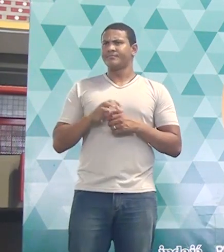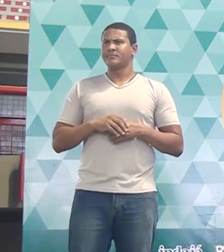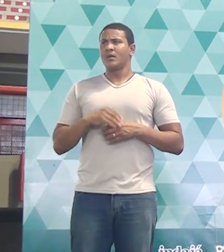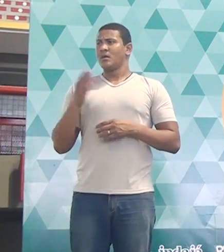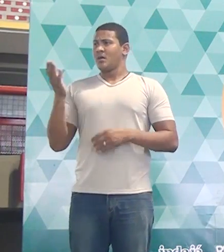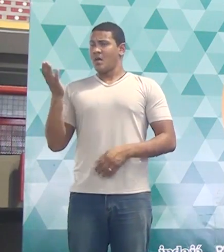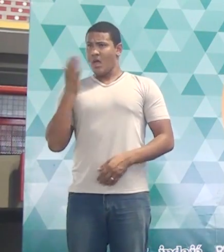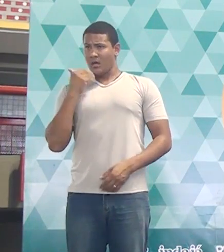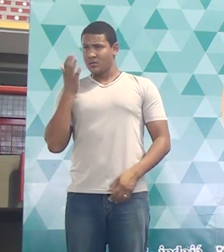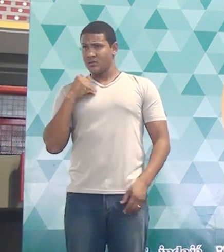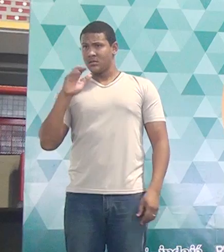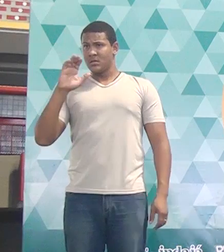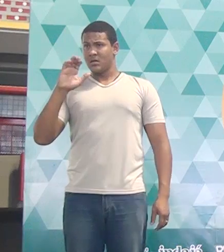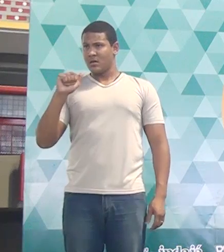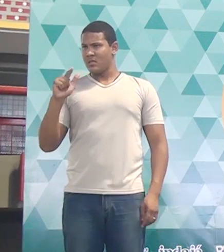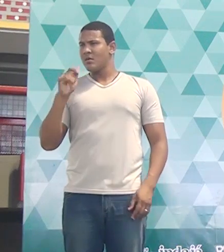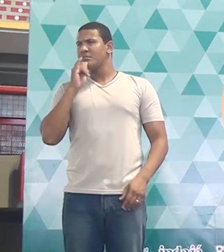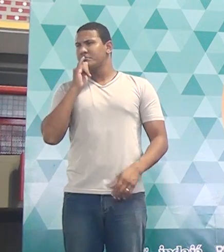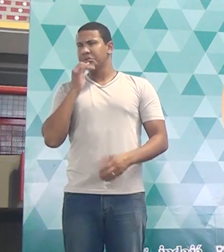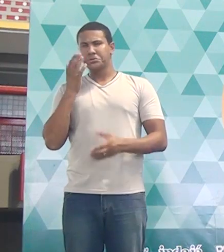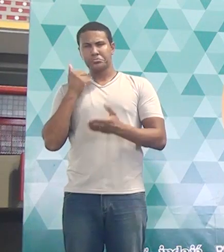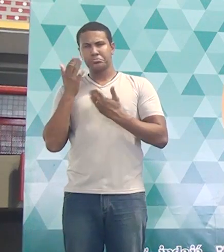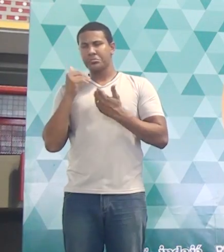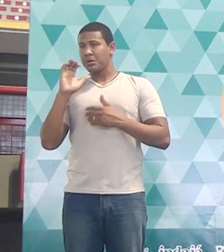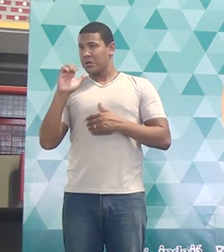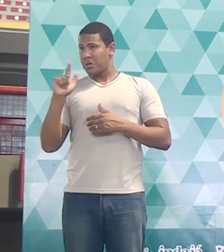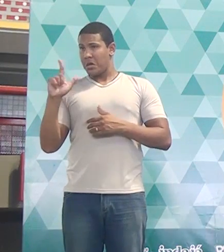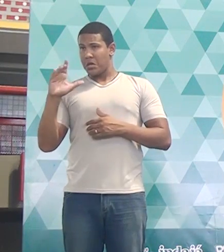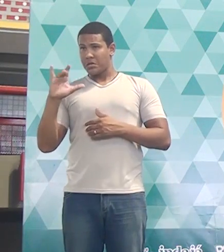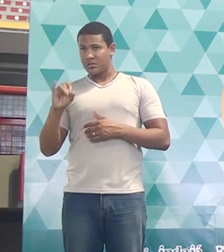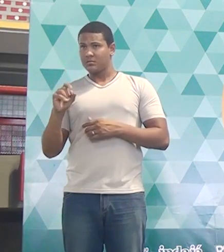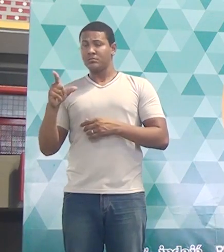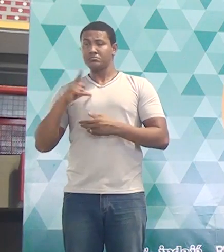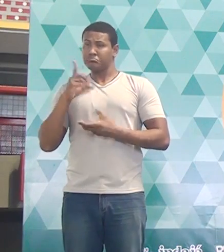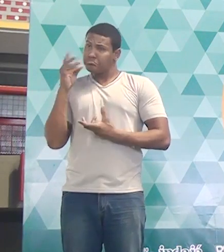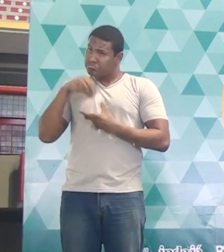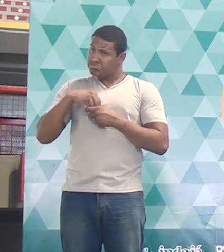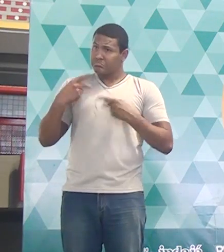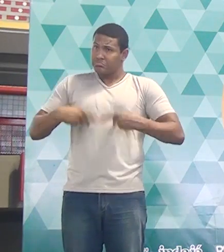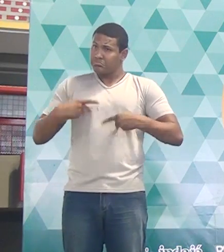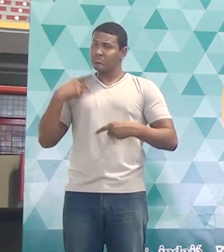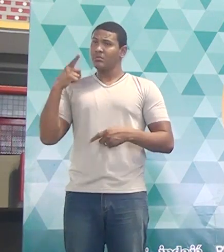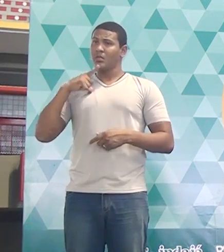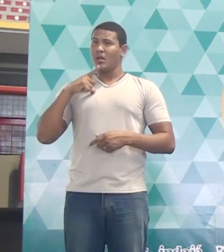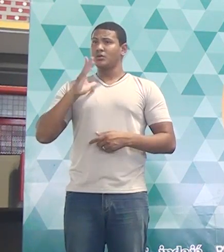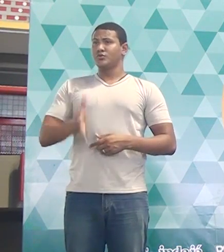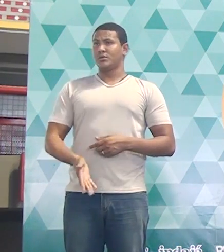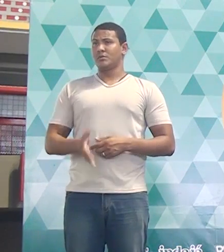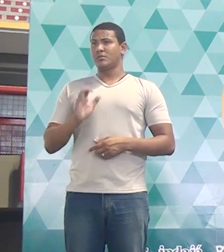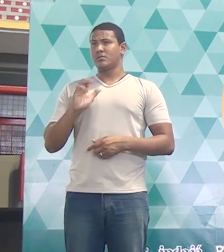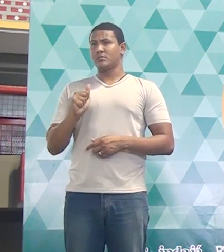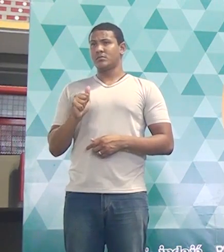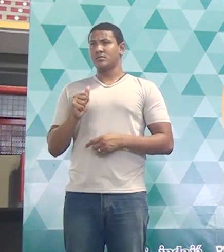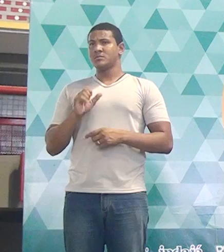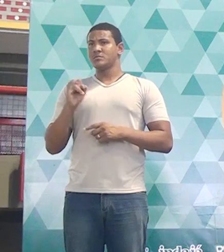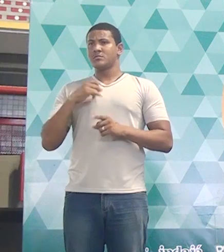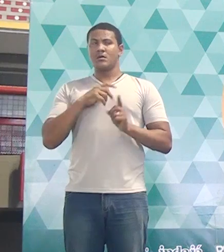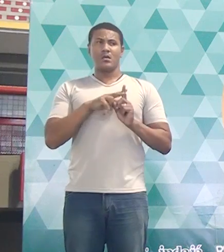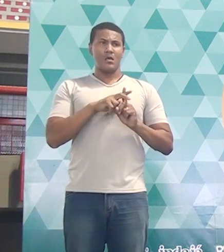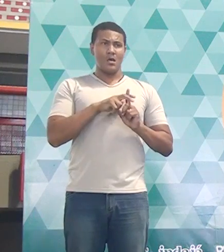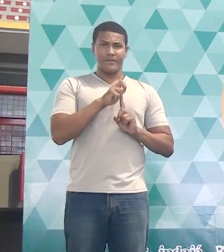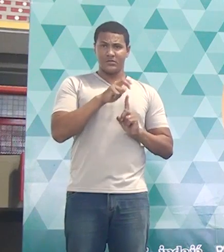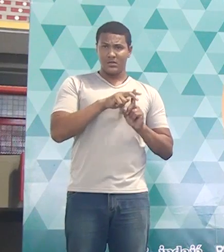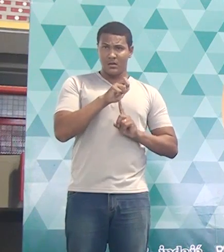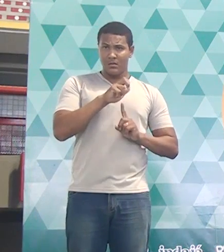ingestão de alimentos ricos em cálcio, você vai ter cálcio no organismo. Aí quando você tomar o refrigerante, o fosfato do